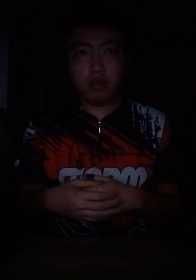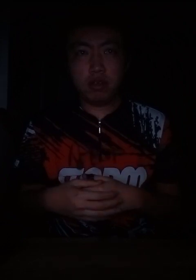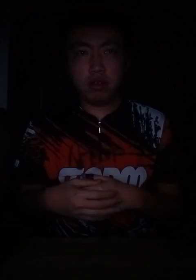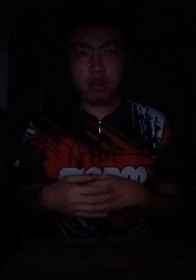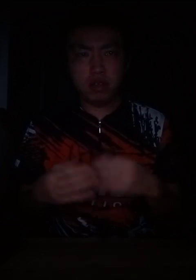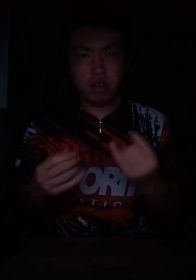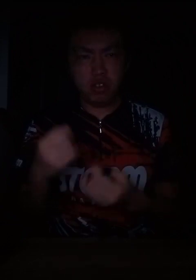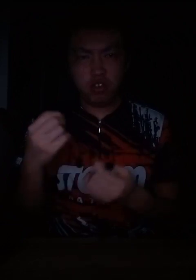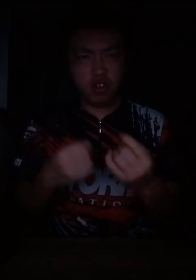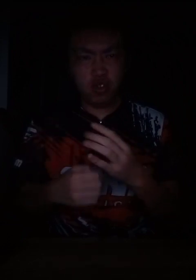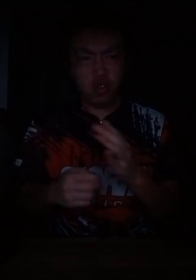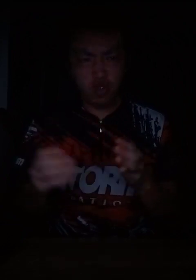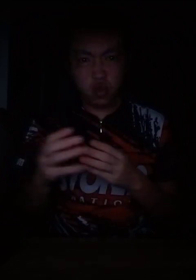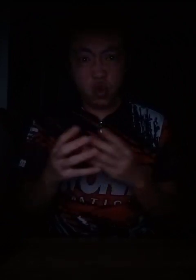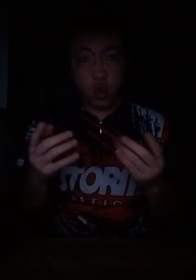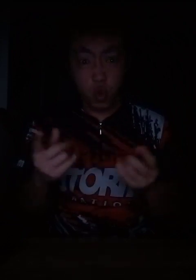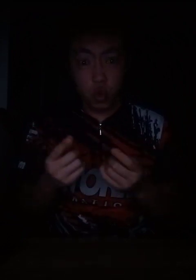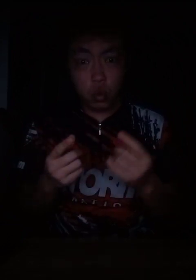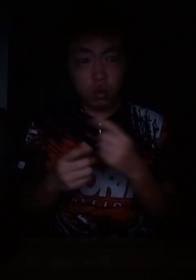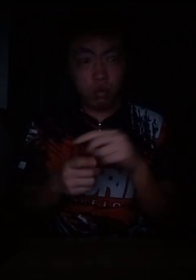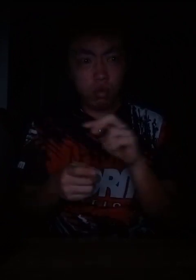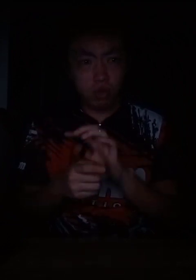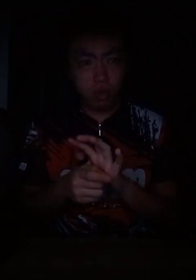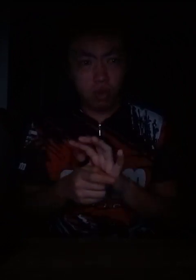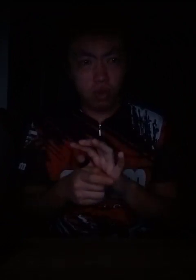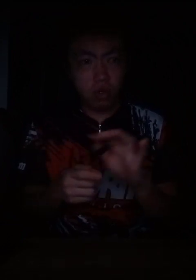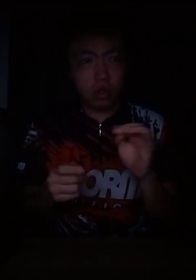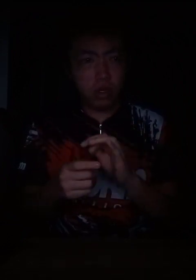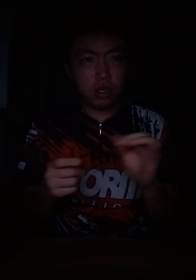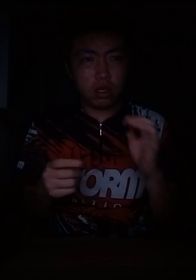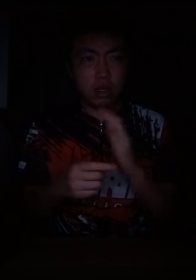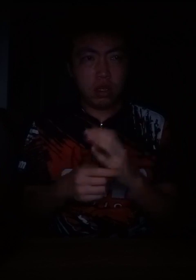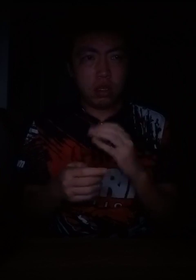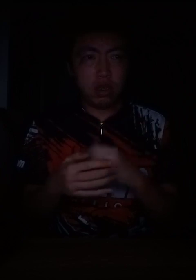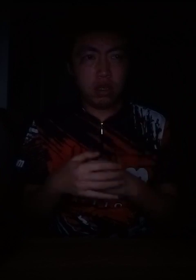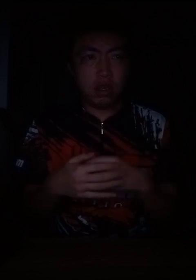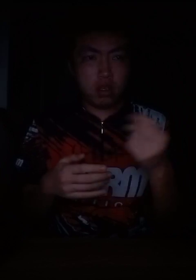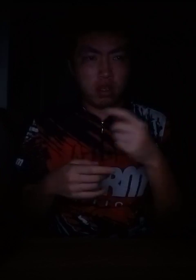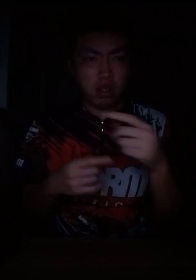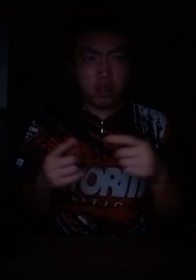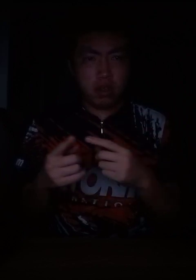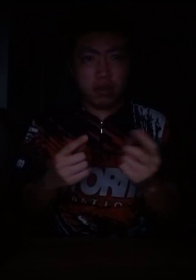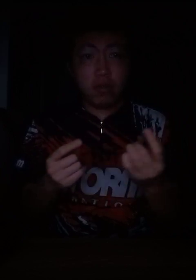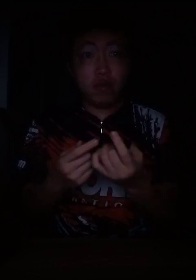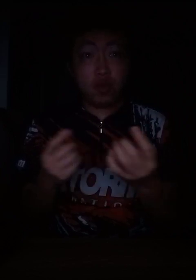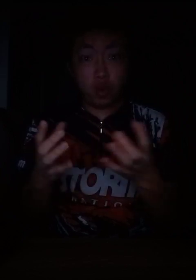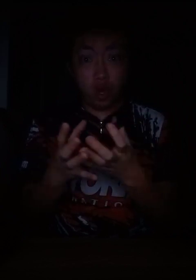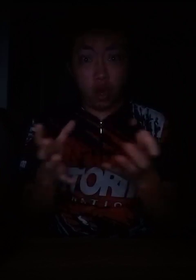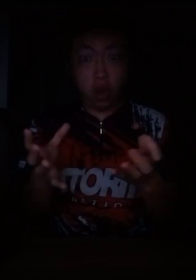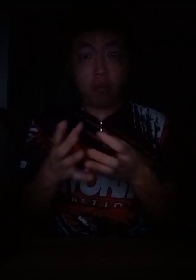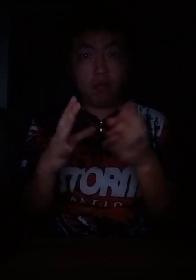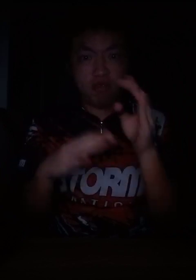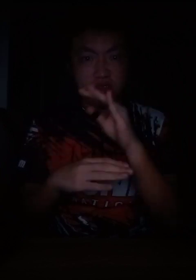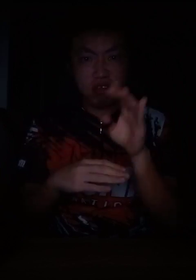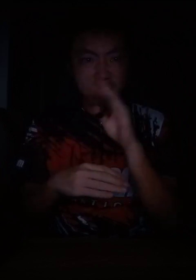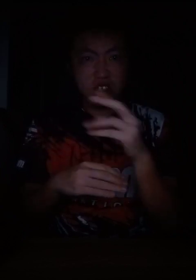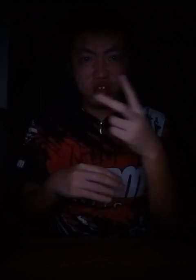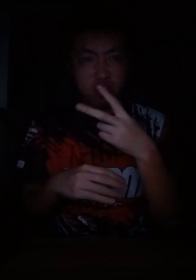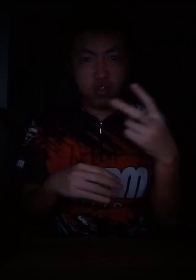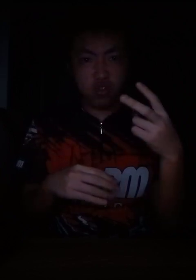음주운행 기준에 관한 조례의 그 부분이 규정이 되어 있습니다. 음식물에 담긴 일회용 컵, 테이크아웃 이런